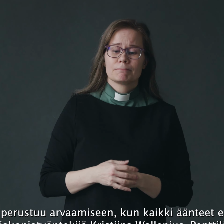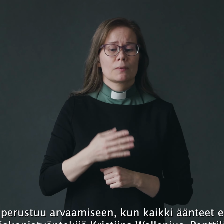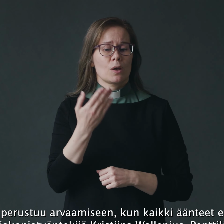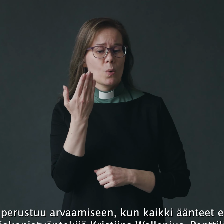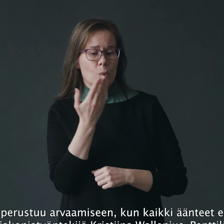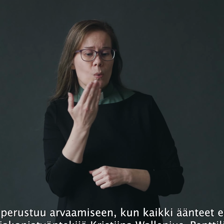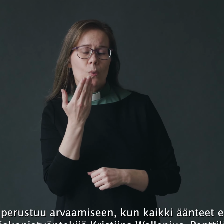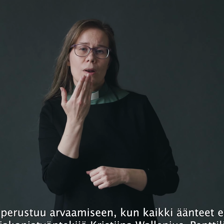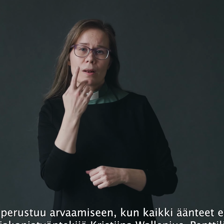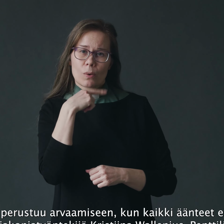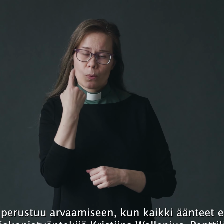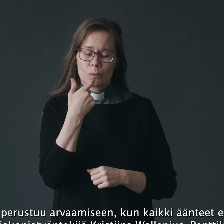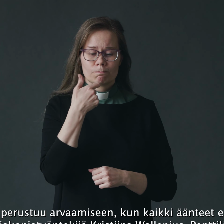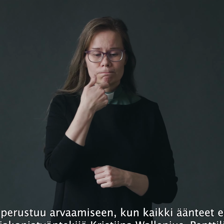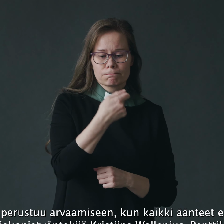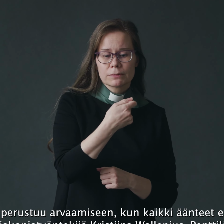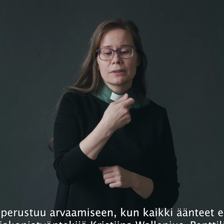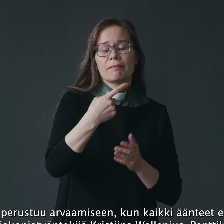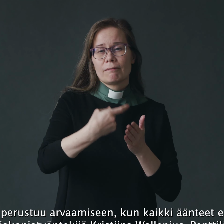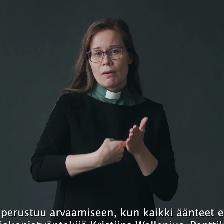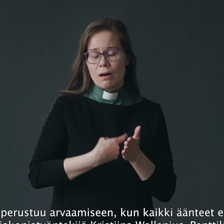diakoniatyöntekijä Kristiina Wallenius-Penttilä avaa.